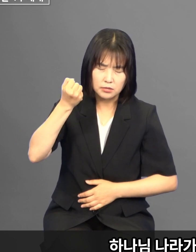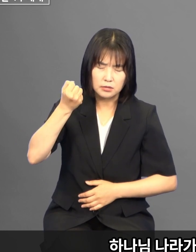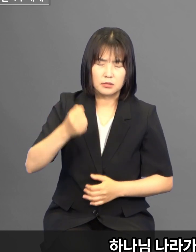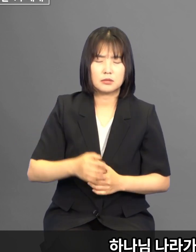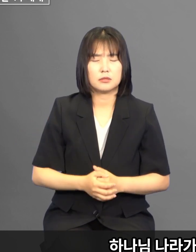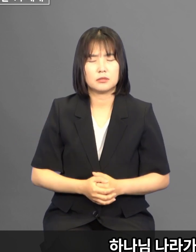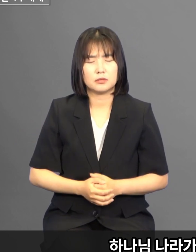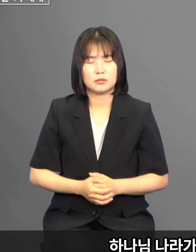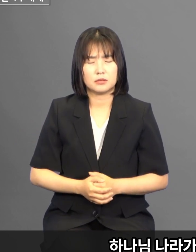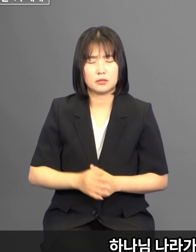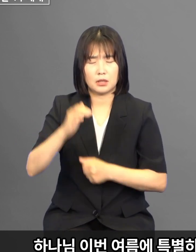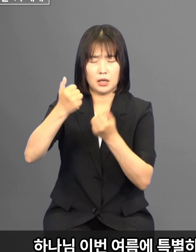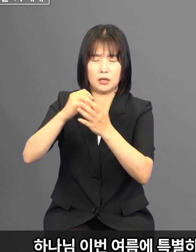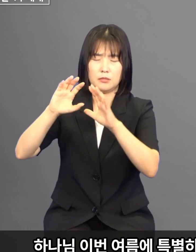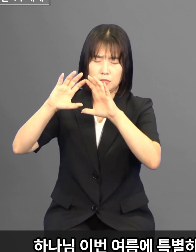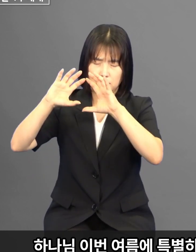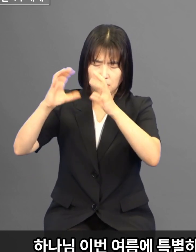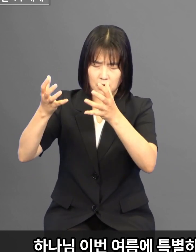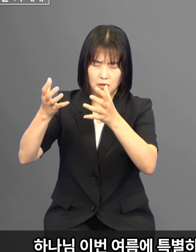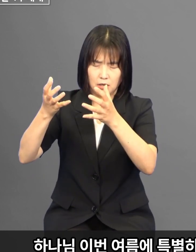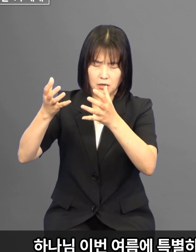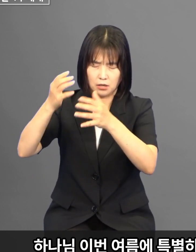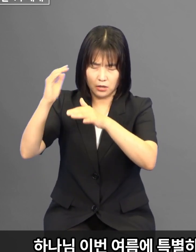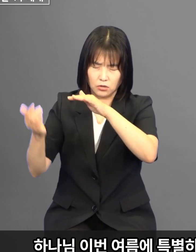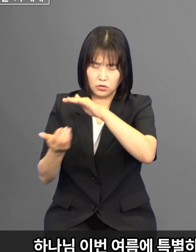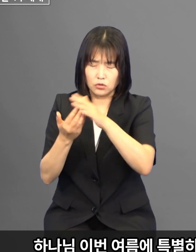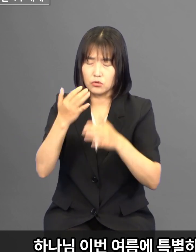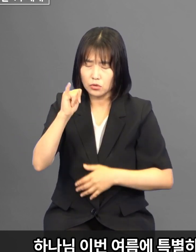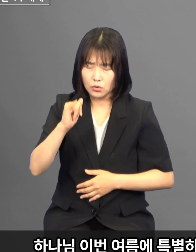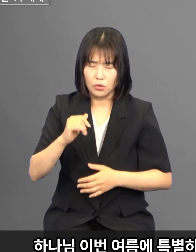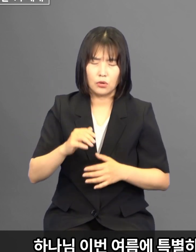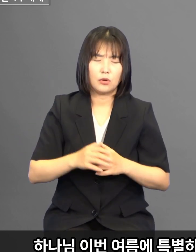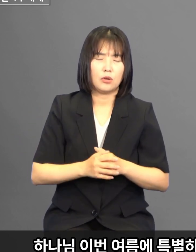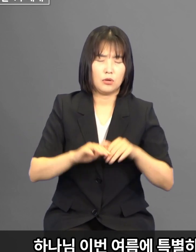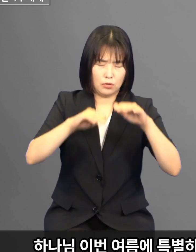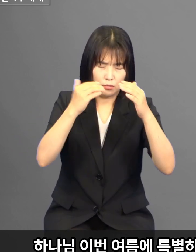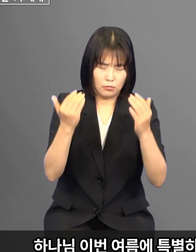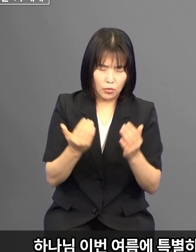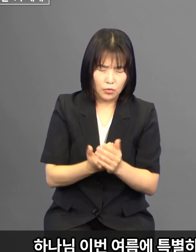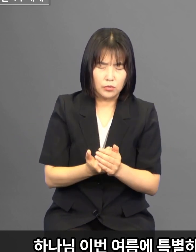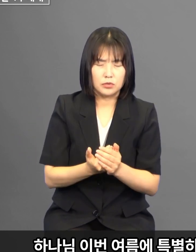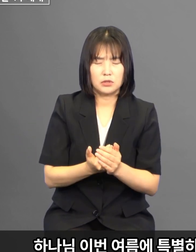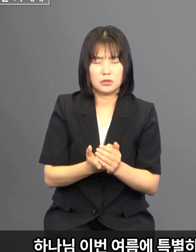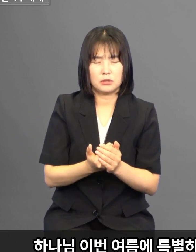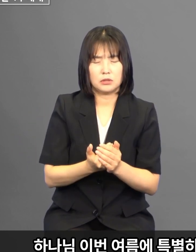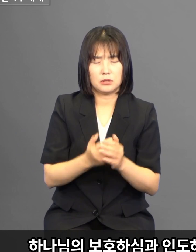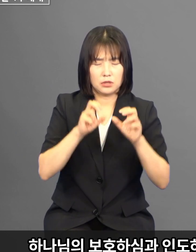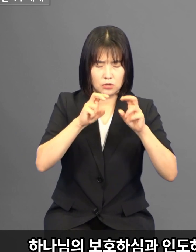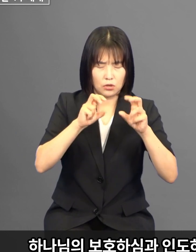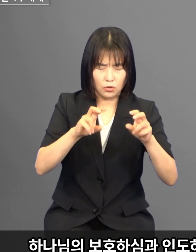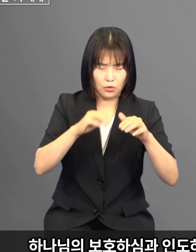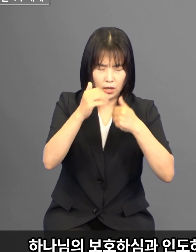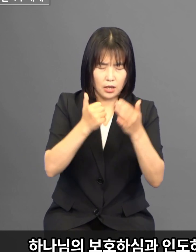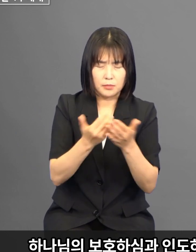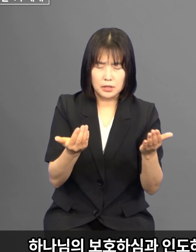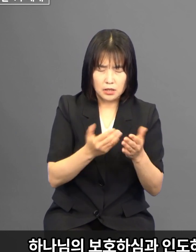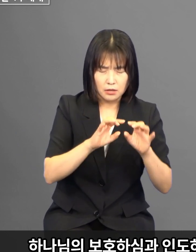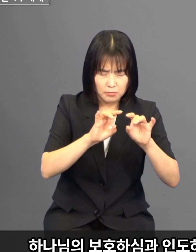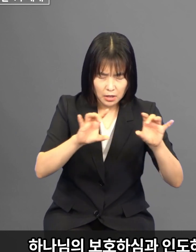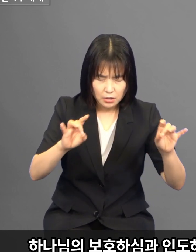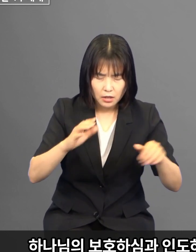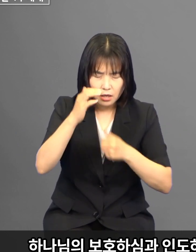나라가 온전히 이어질 수 있도록 하나님 이번 여름에 특별히 모든 일정들 가운데 선교 사역들마다 하나님의